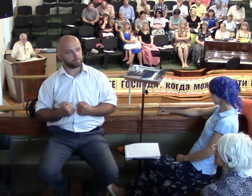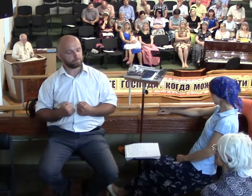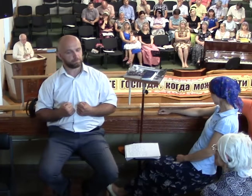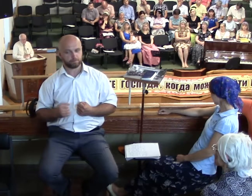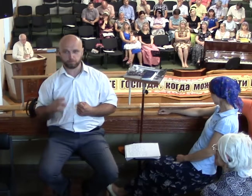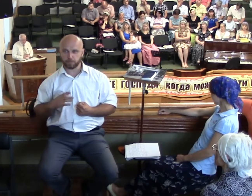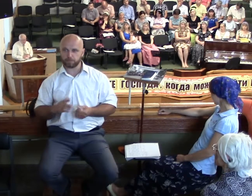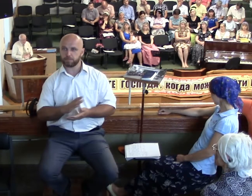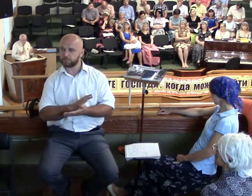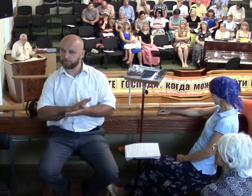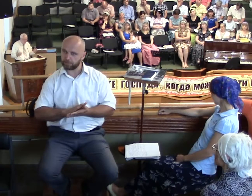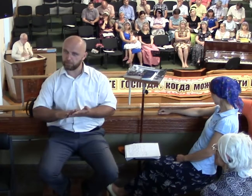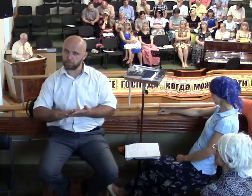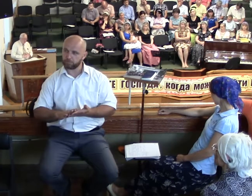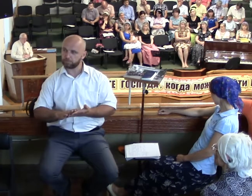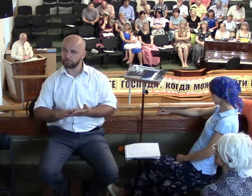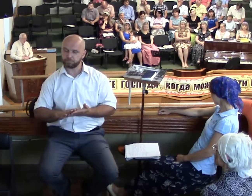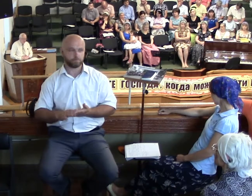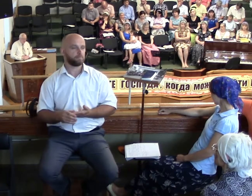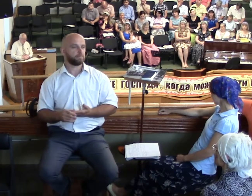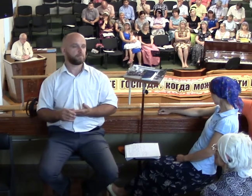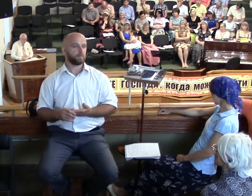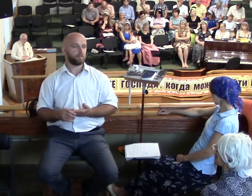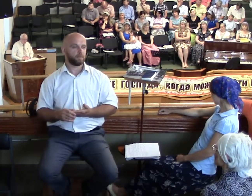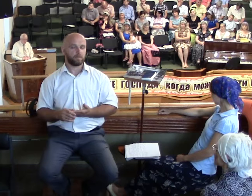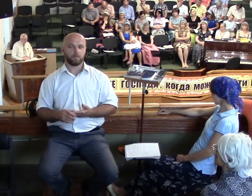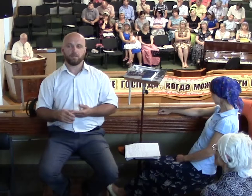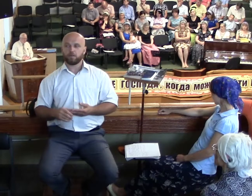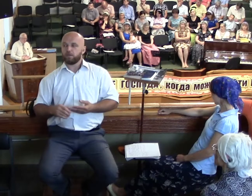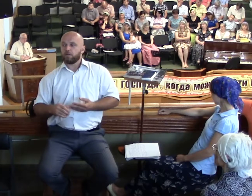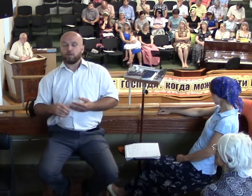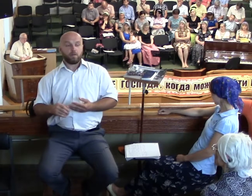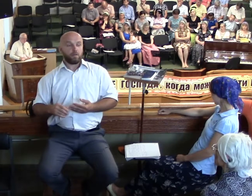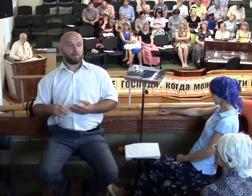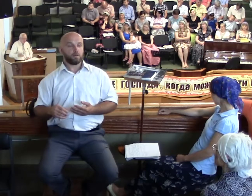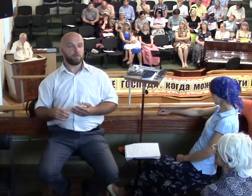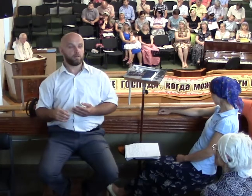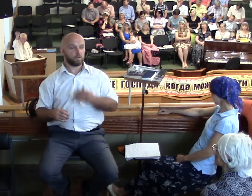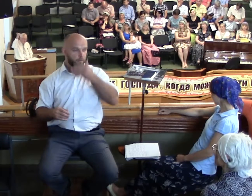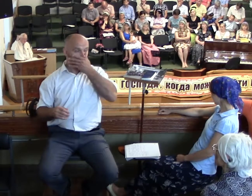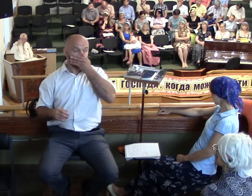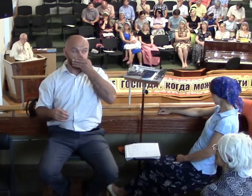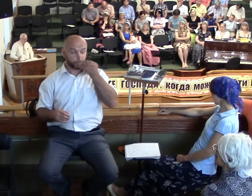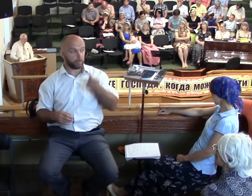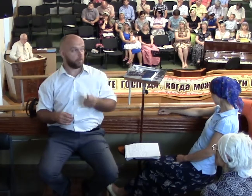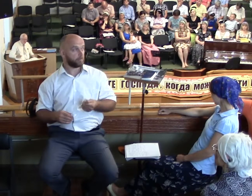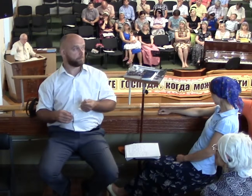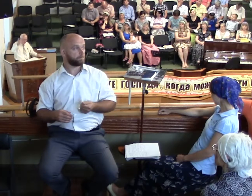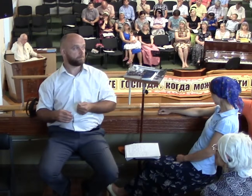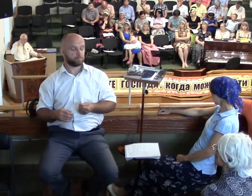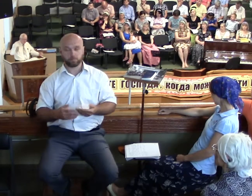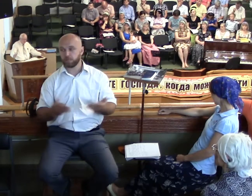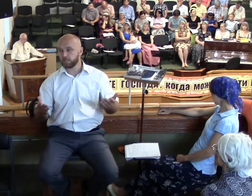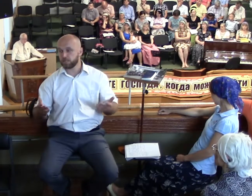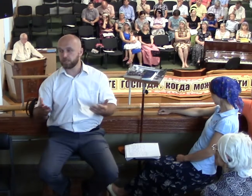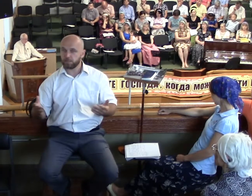был мастер, который не любил меня, и он меня не звал никогда по имени. Он всегда кричал мне, если надо позвать издалека,